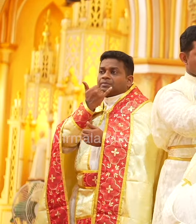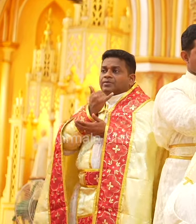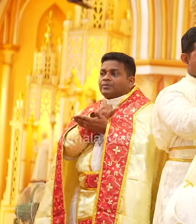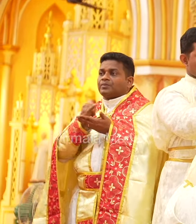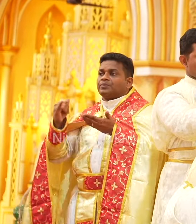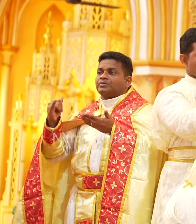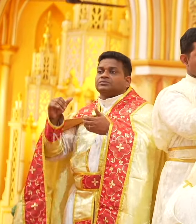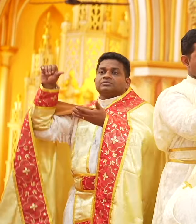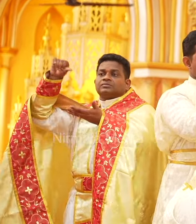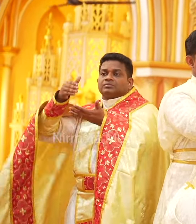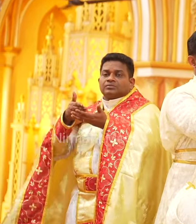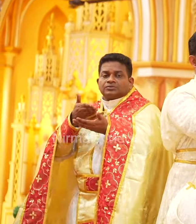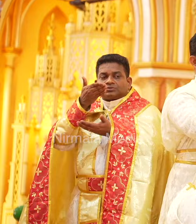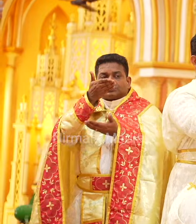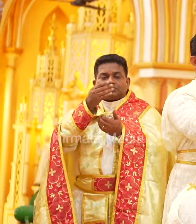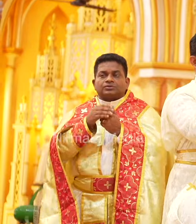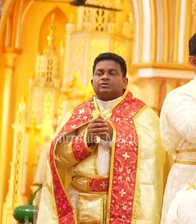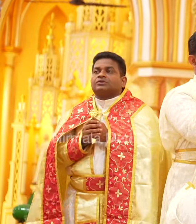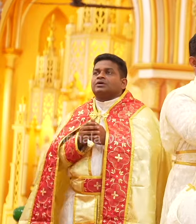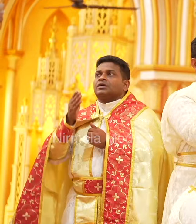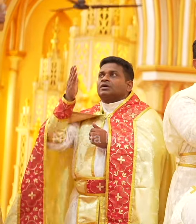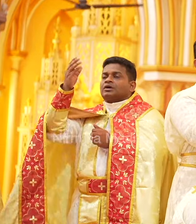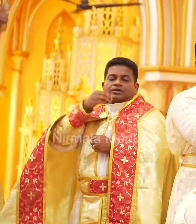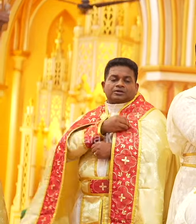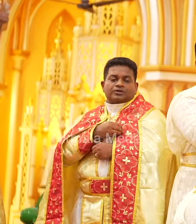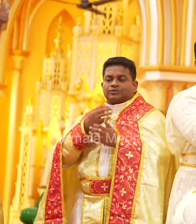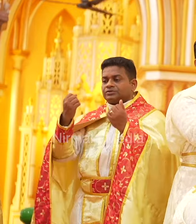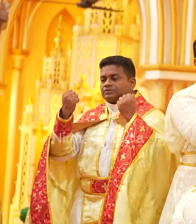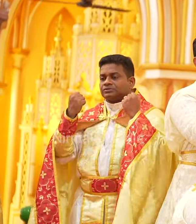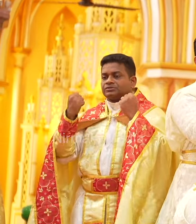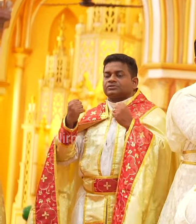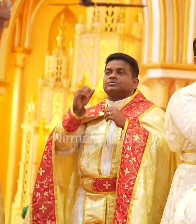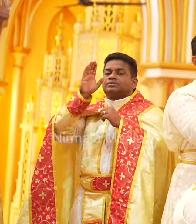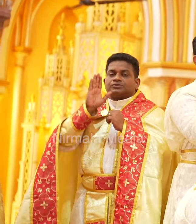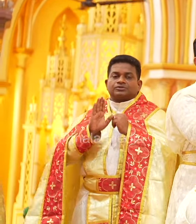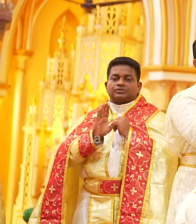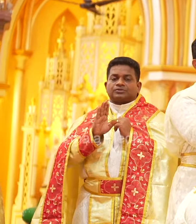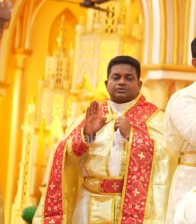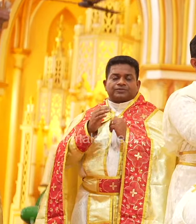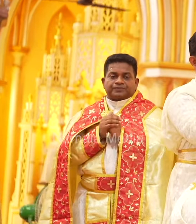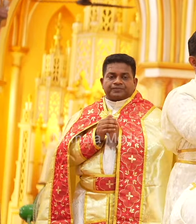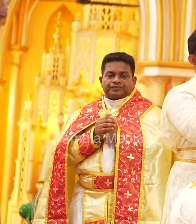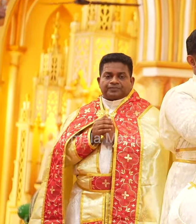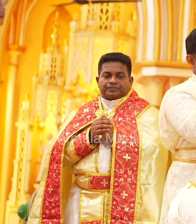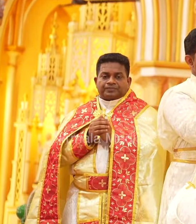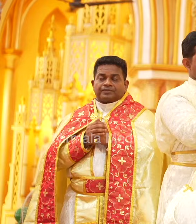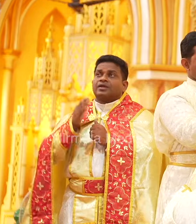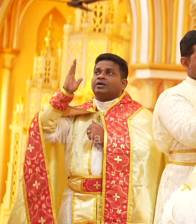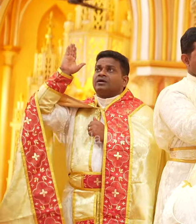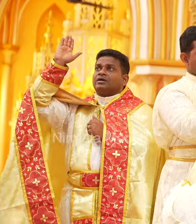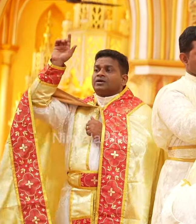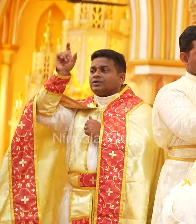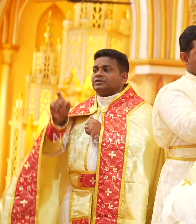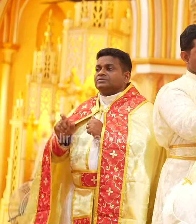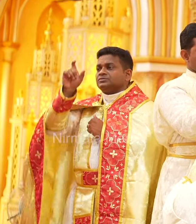പാപമോചകമായ മാമോദിസ തൊട്ടി അങ്ങയുടെ കാരുണ്യത്തിന്റെ ശക്തിയാൽ ആശീർവദിക്കുന്നതിനും അങ്ങയുടെ